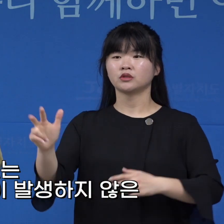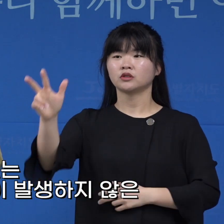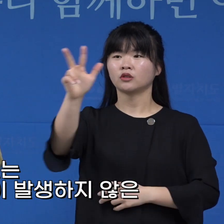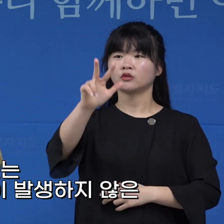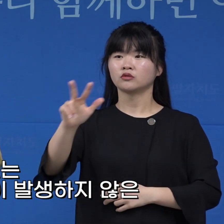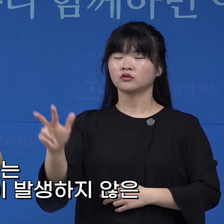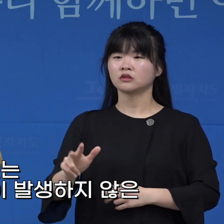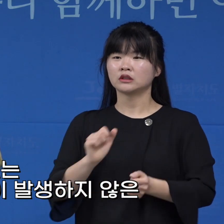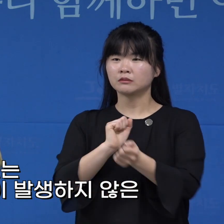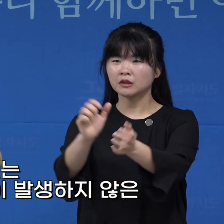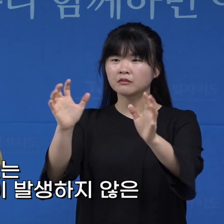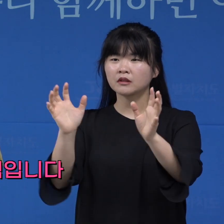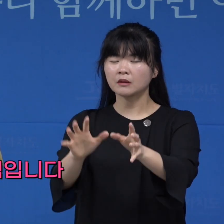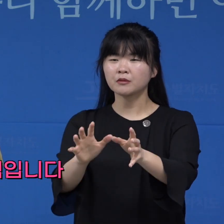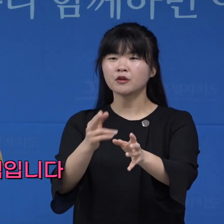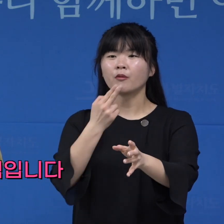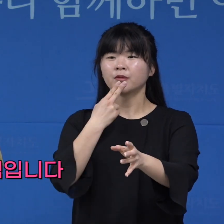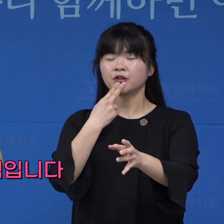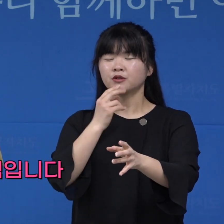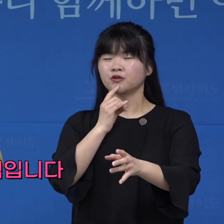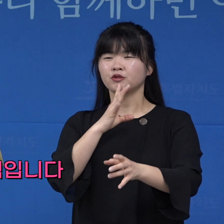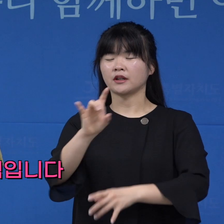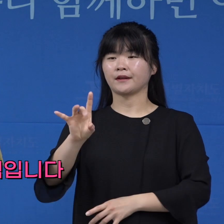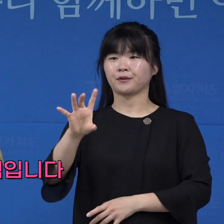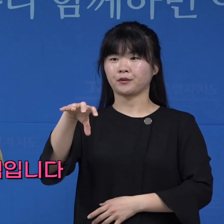전국에서 집단 감염이 발생하지 않은 유일한 지역입니다.